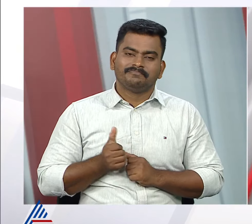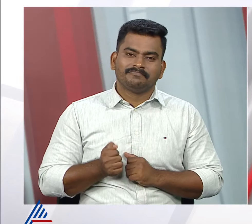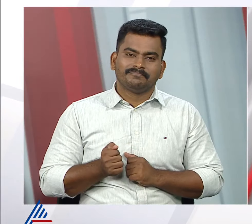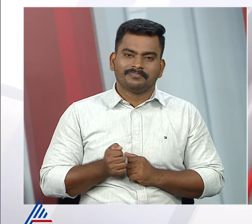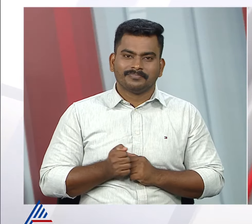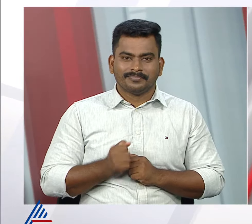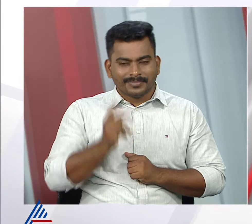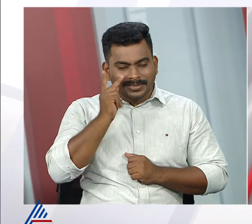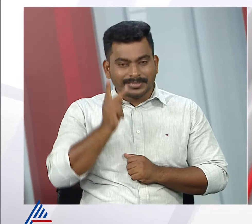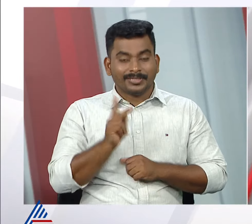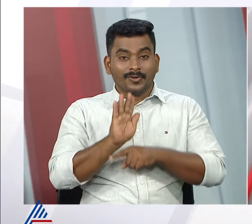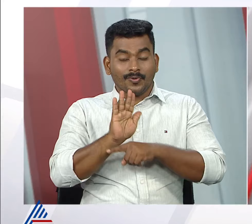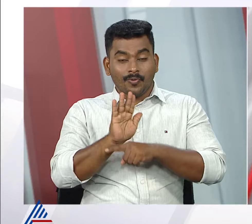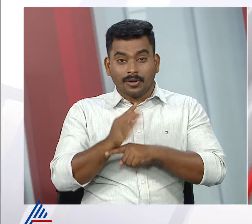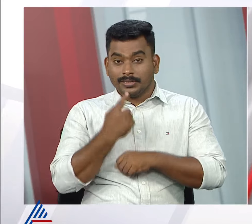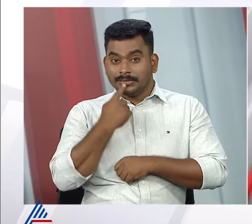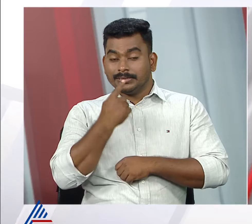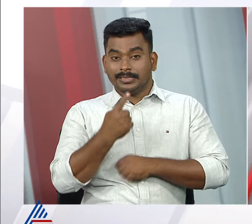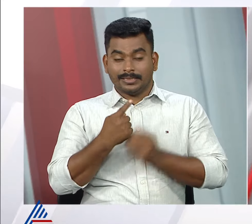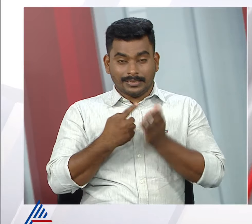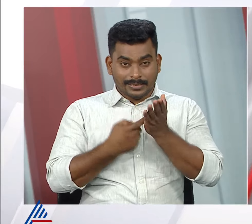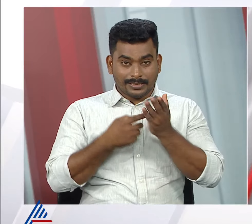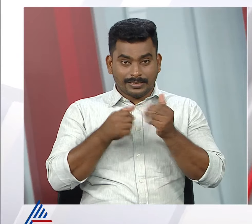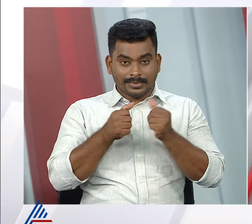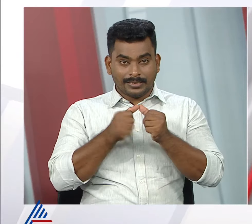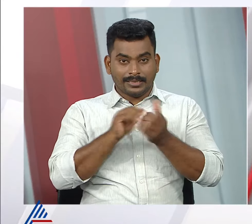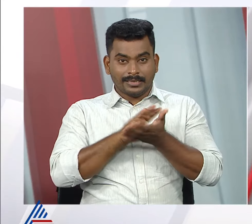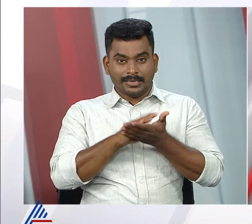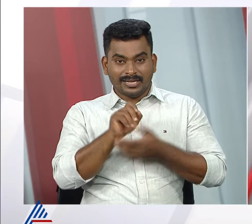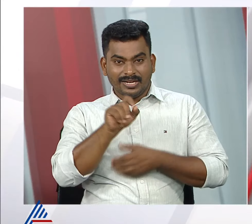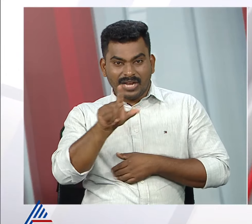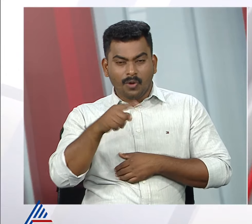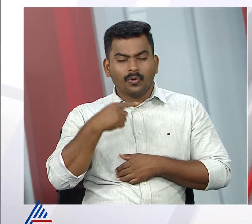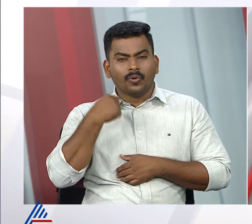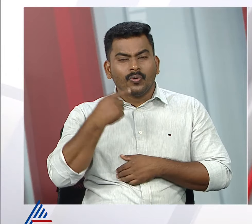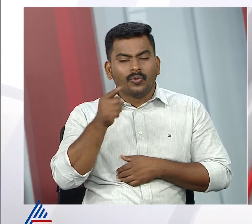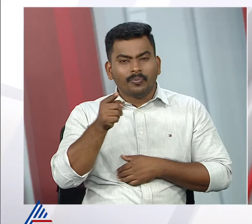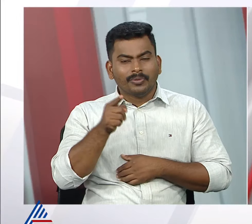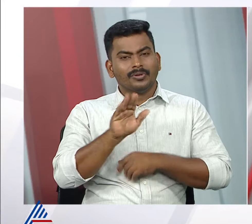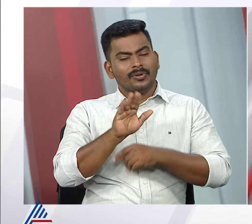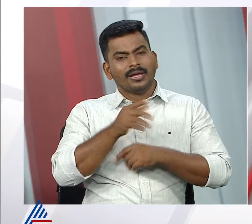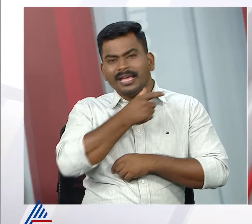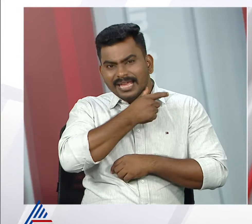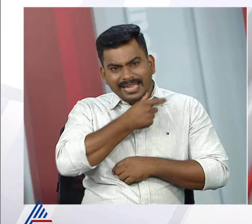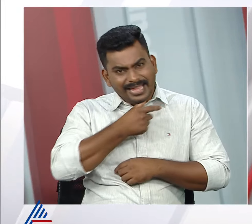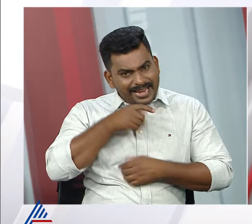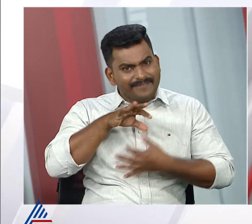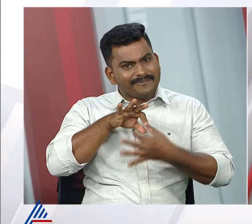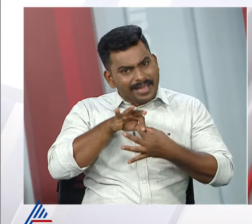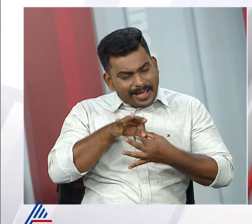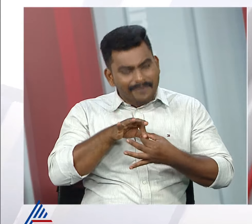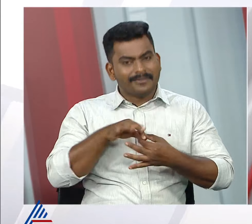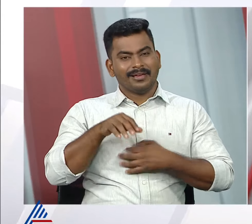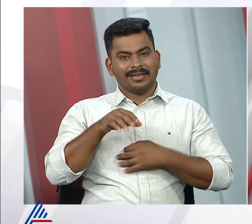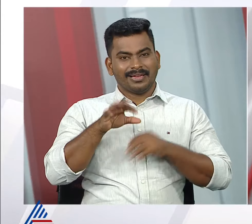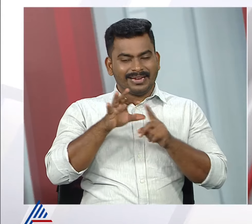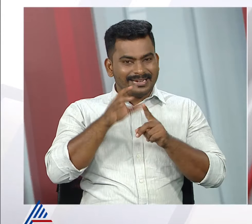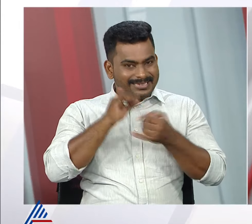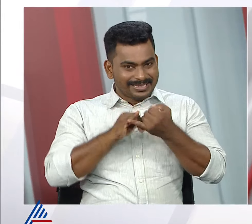ഇനി ഇതിൽ കോൺഗ്രസിന്റെ ആരോപണം, രാഹുൽ മണലാഴി കടക്കുറിശിയിലെ ബ്രാഞ്ച് അംഗമാണെന്നാണ് കോൺഗ്രസ് പറയുന്നത്. സി പി എം ജില്ലാ നേതൃത്വം ആവശ്യപ്പെട്ടിട്ടാണ്